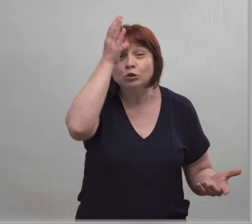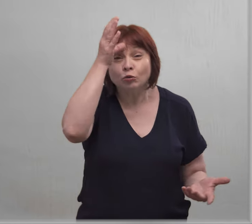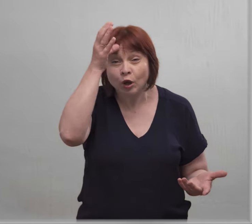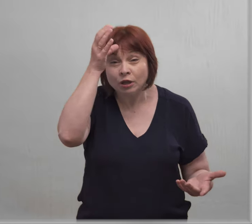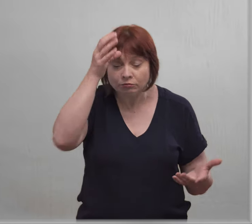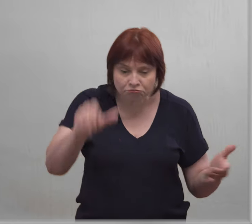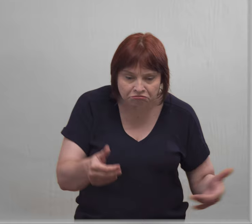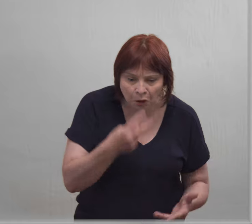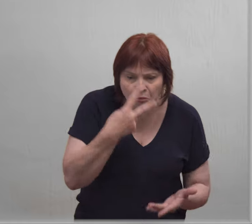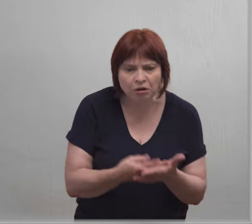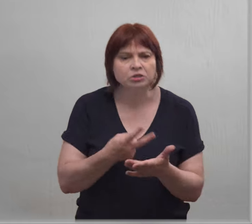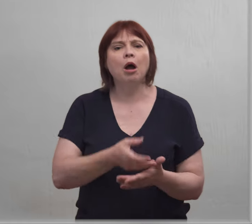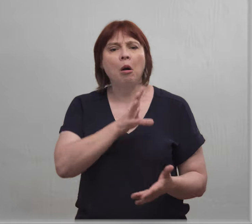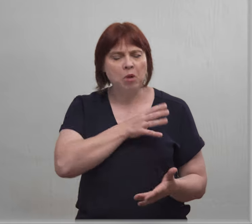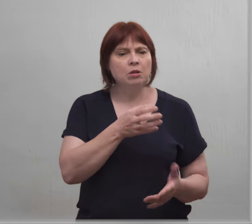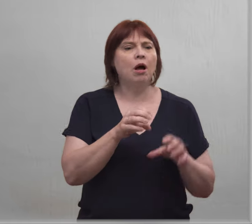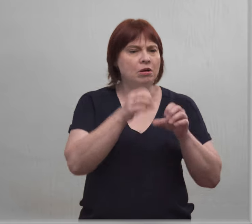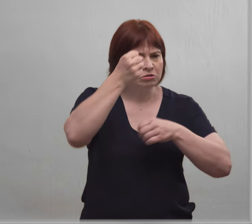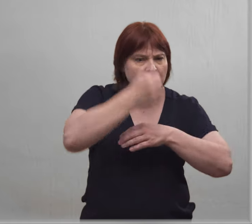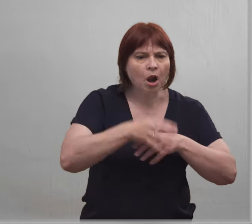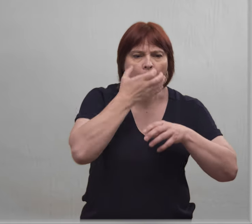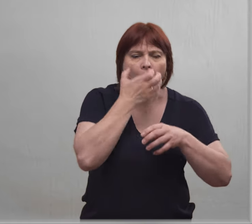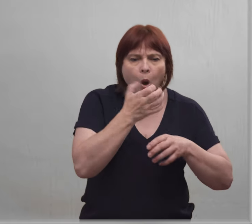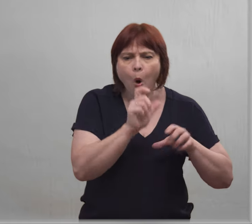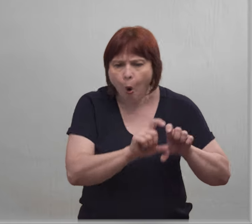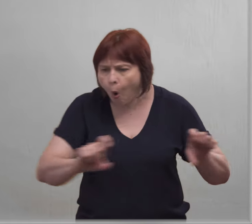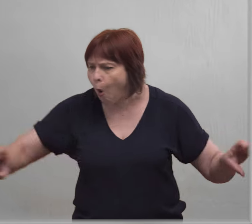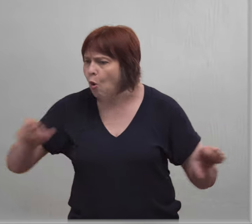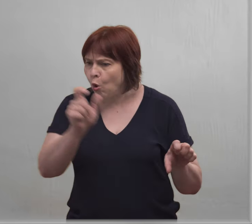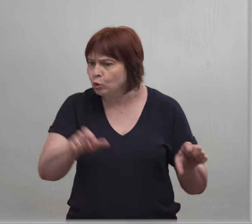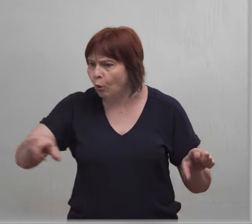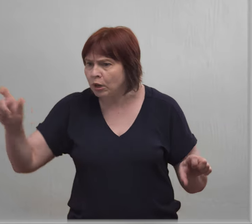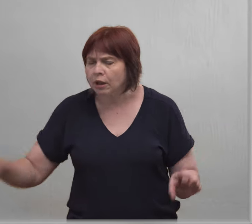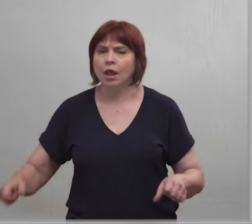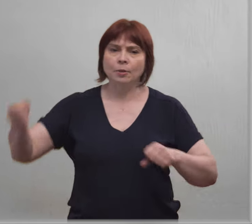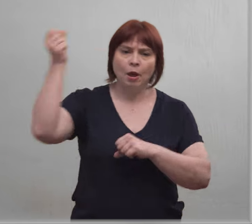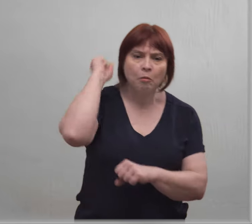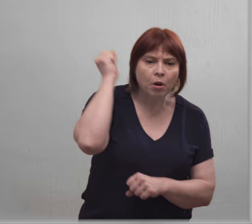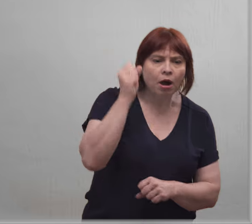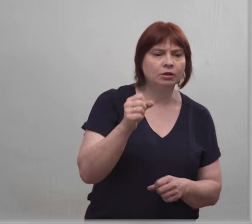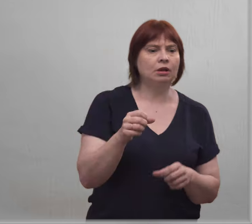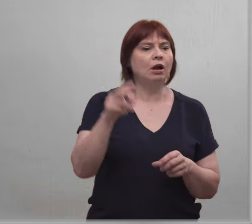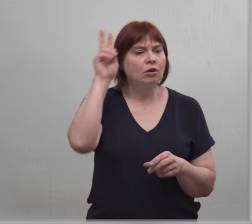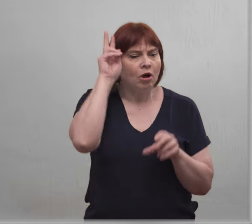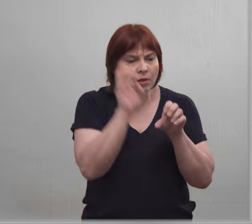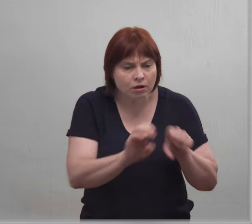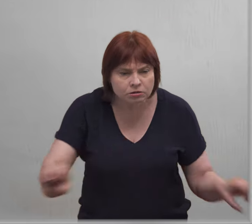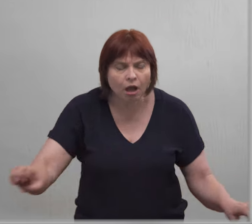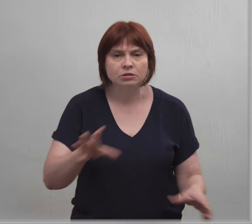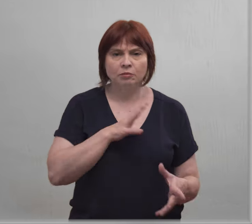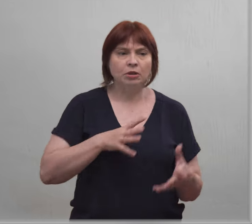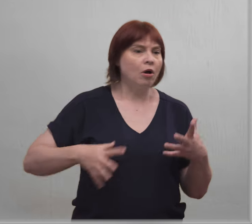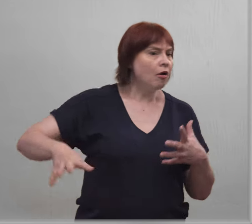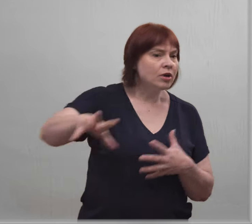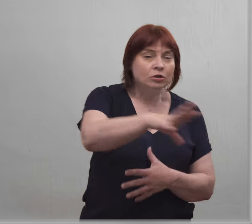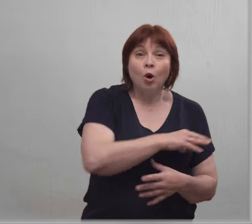было центральное отопление, центральный водопровод, бани, даже была центральная канализация. Цивилизация того